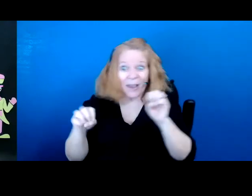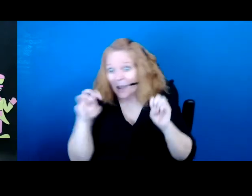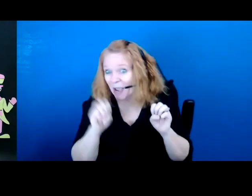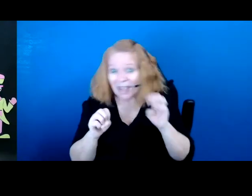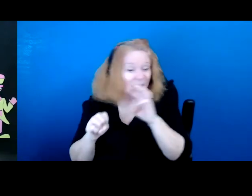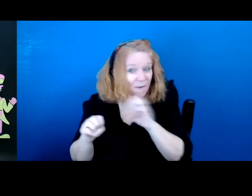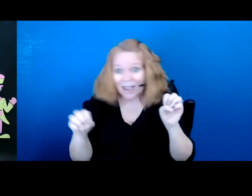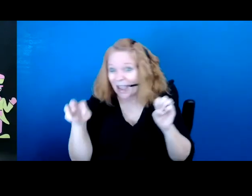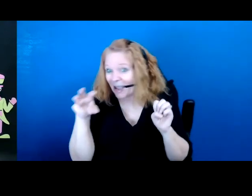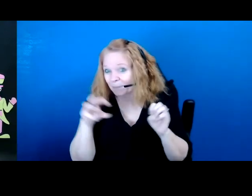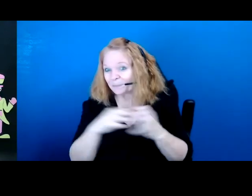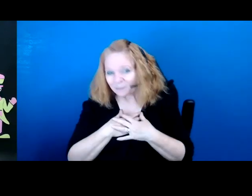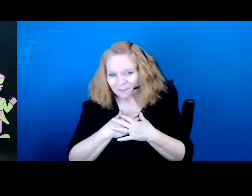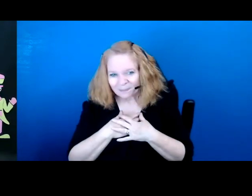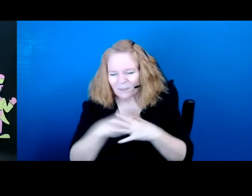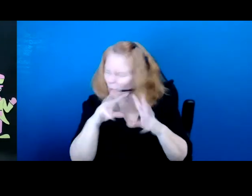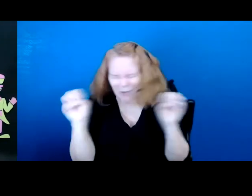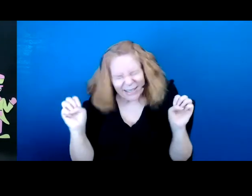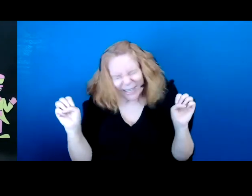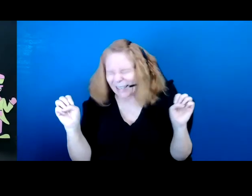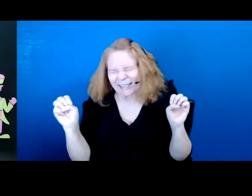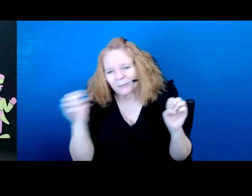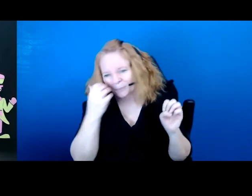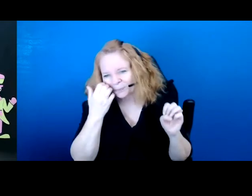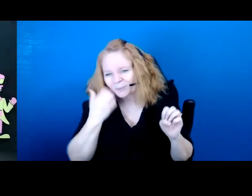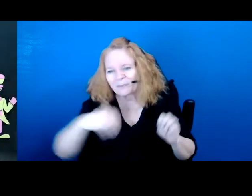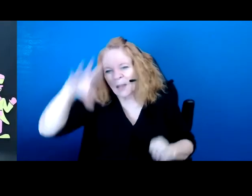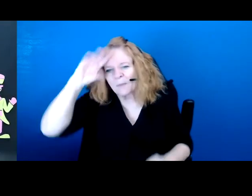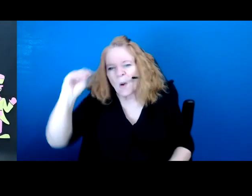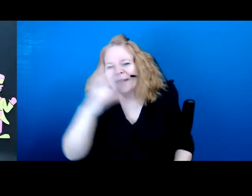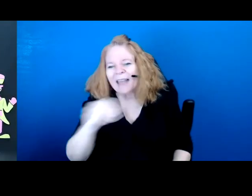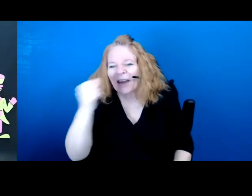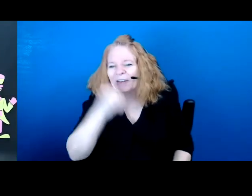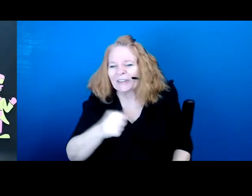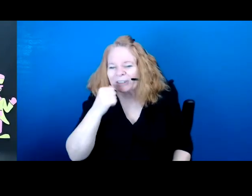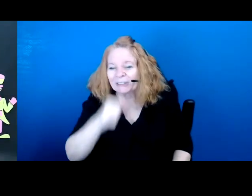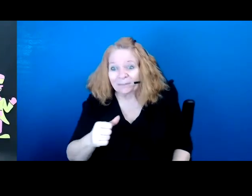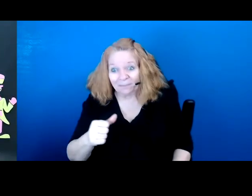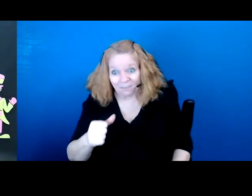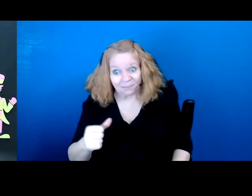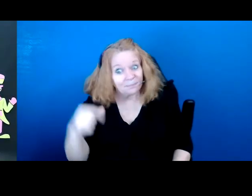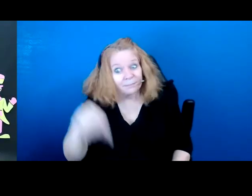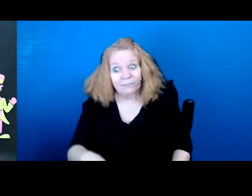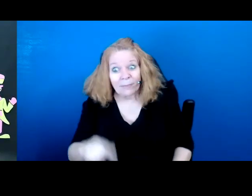pues vamos niños y niñas